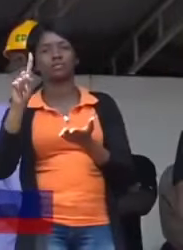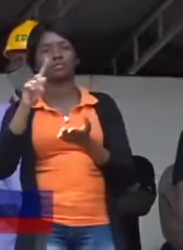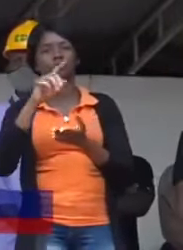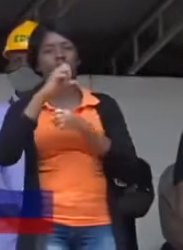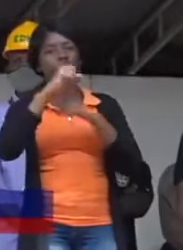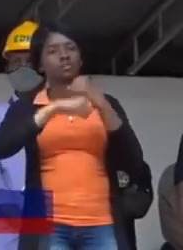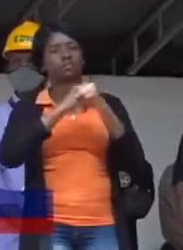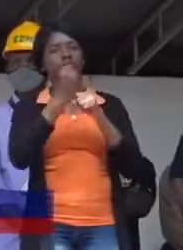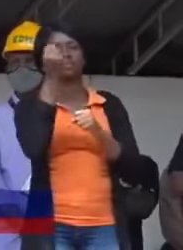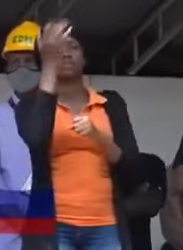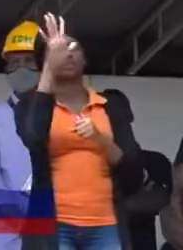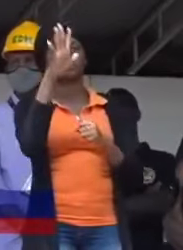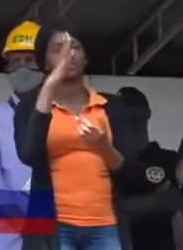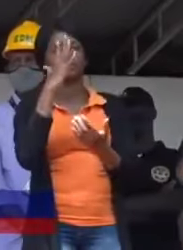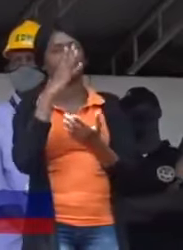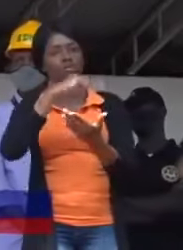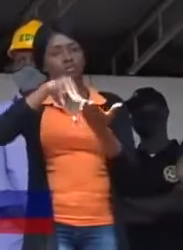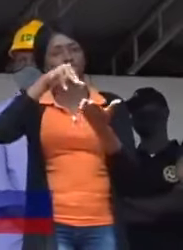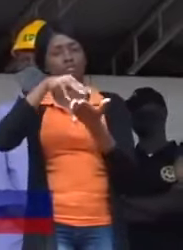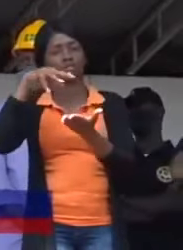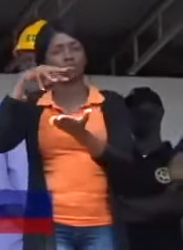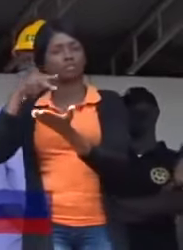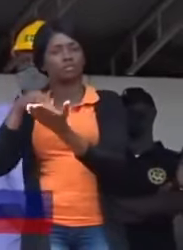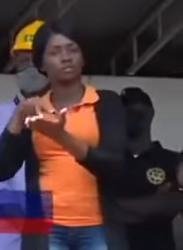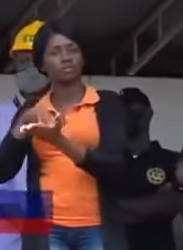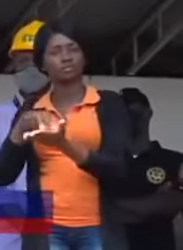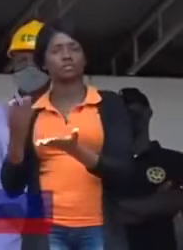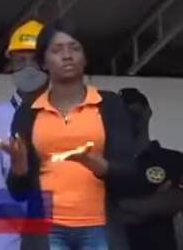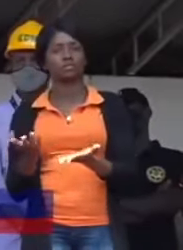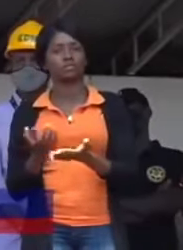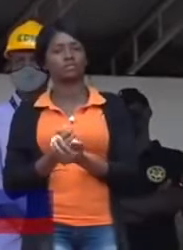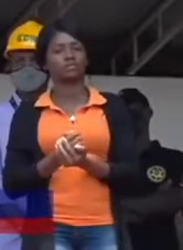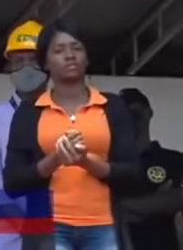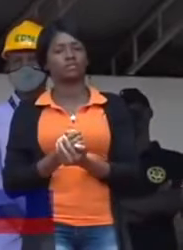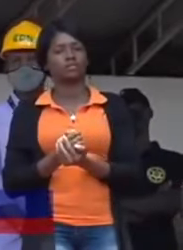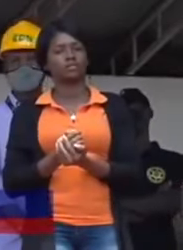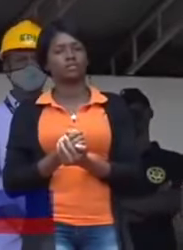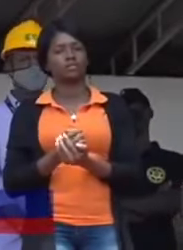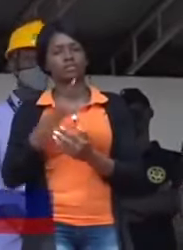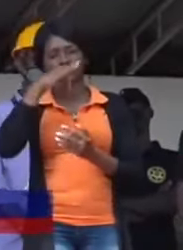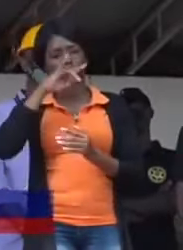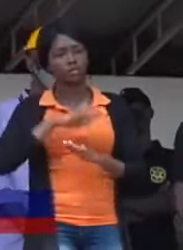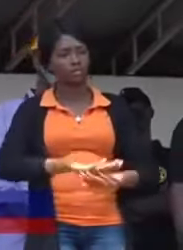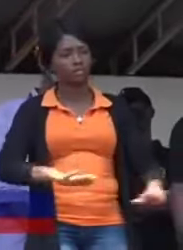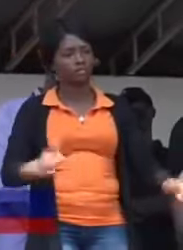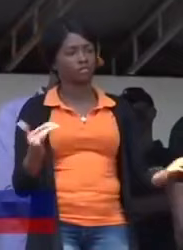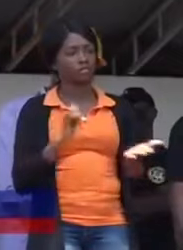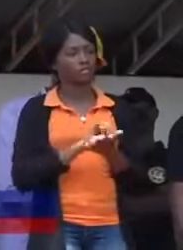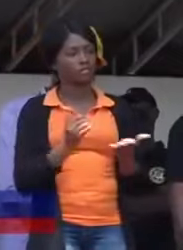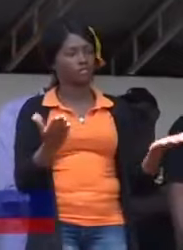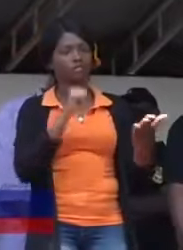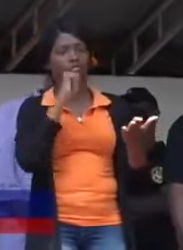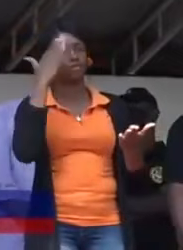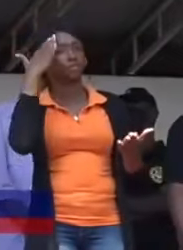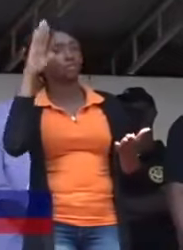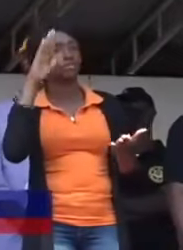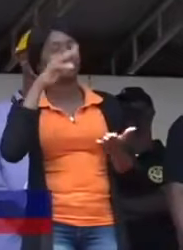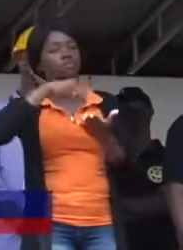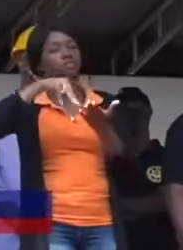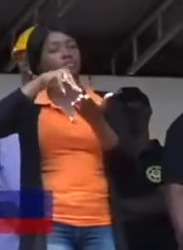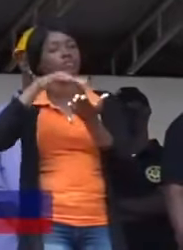en pile. Gè ti moun là, qui vont quand même bien 10 ans, ti moun petit ça ou devant dans là, yo pas connaît qui est central